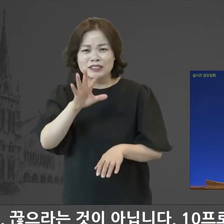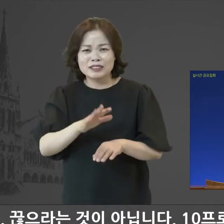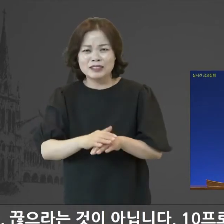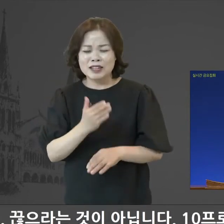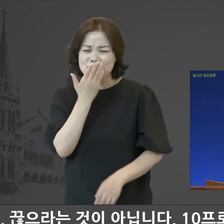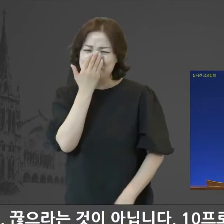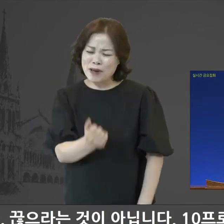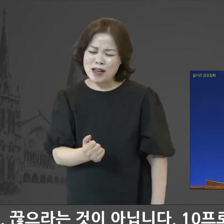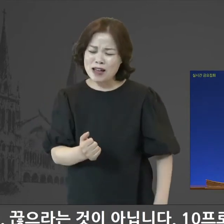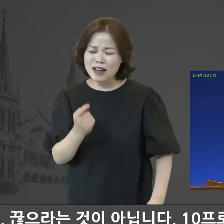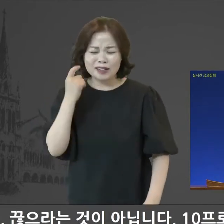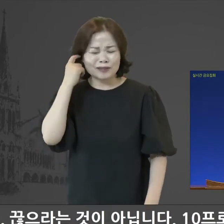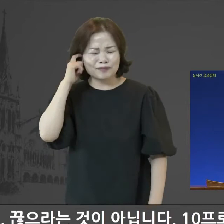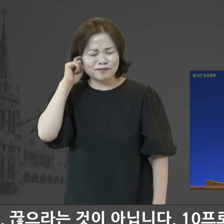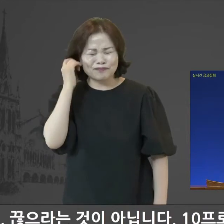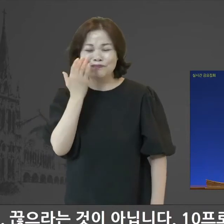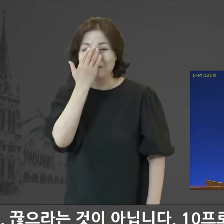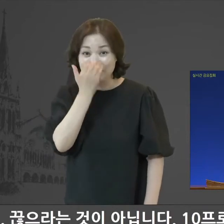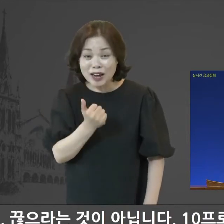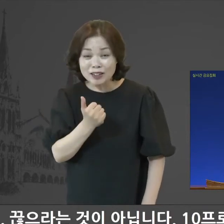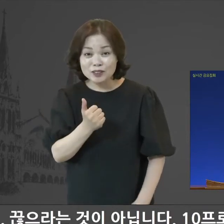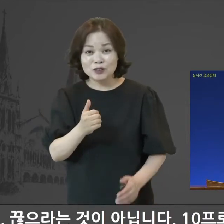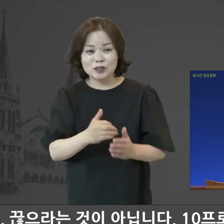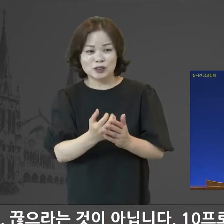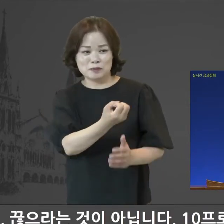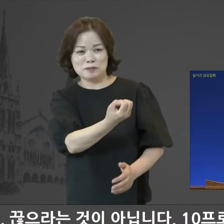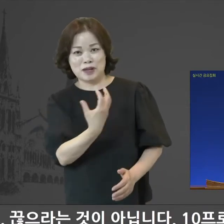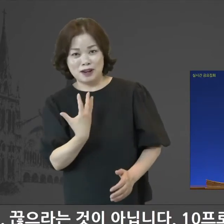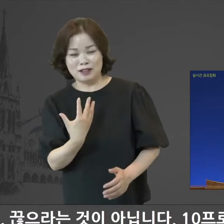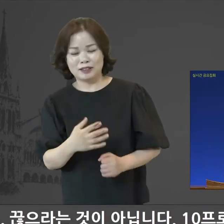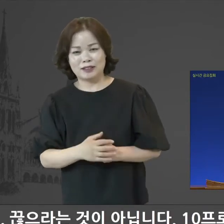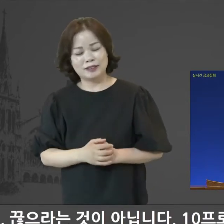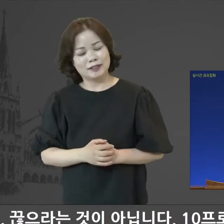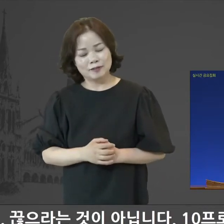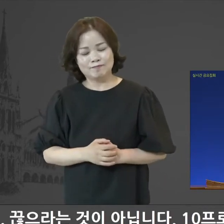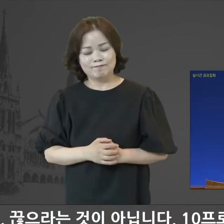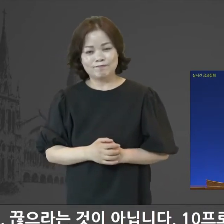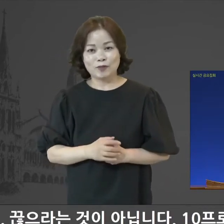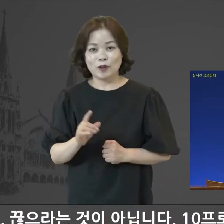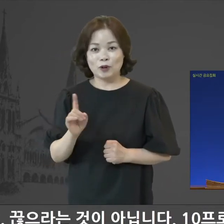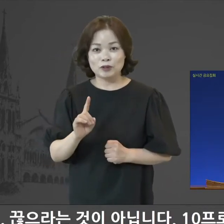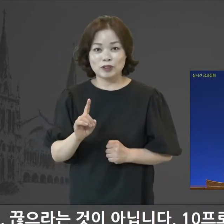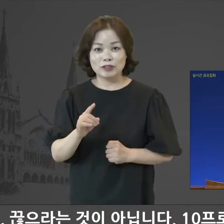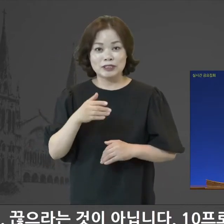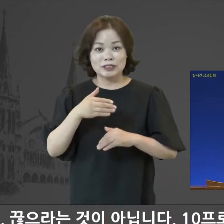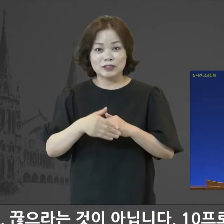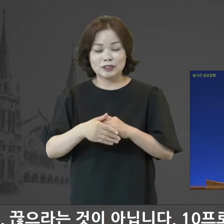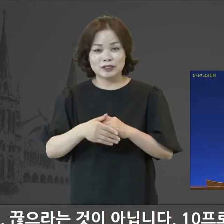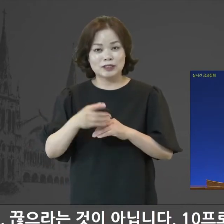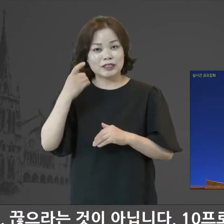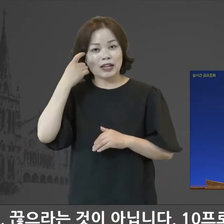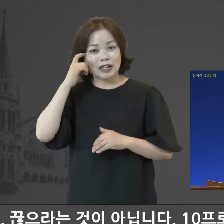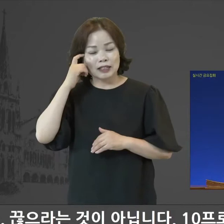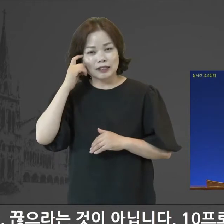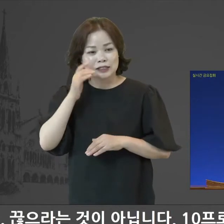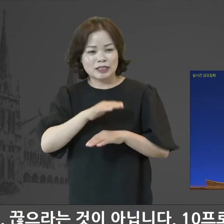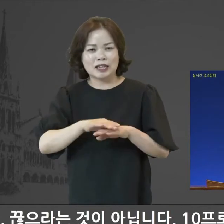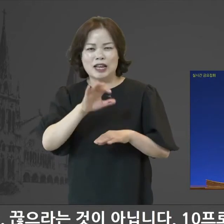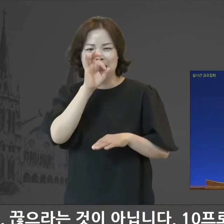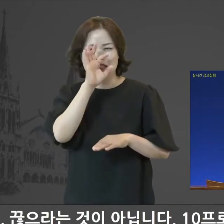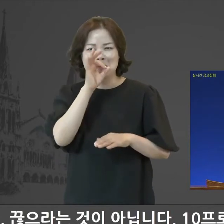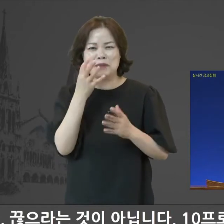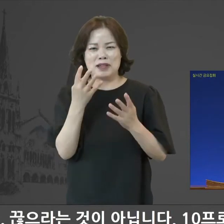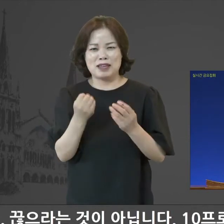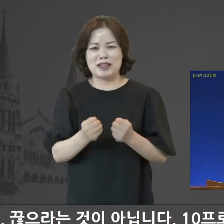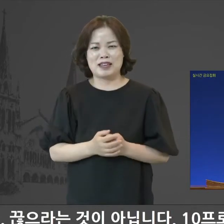따갑게 얘기해 줘서요, 기억이 이렇게 쫙 들어가 있어요. 그다음부터는 이제 어떤 식으로 저에게 적용해 보냐면 잘 안 될 때가